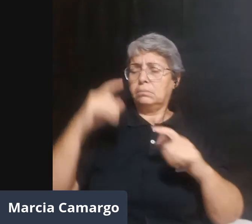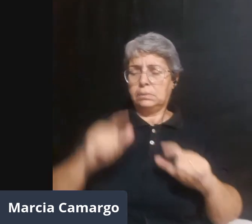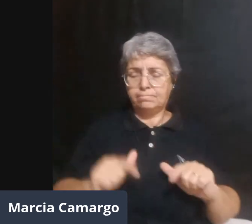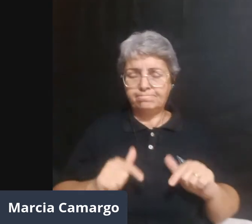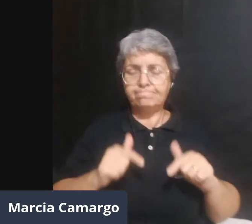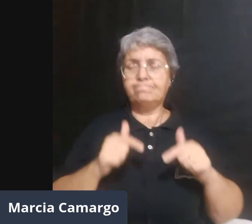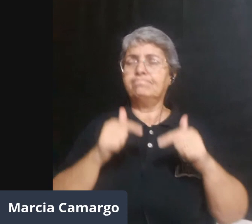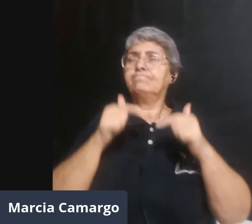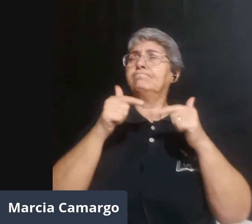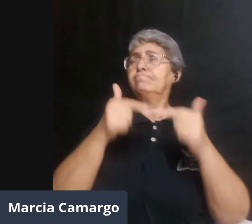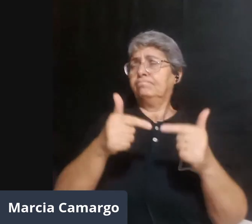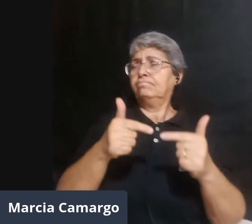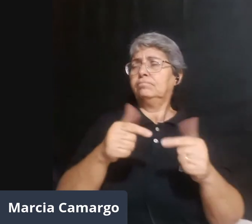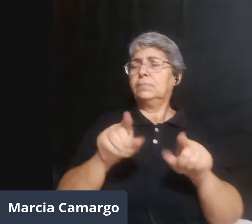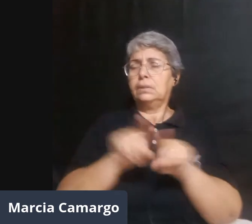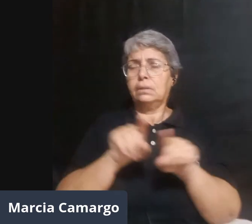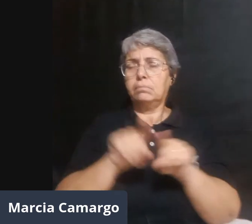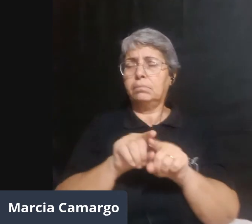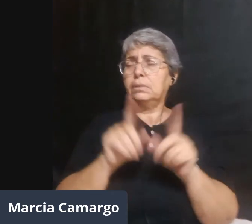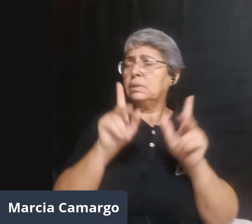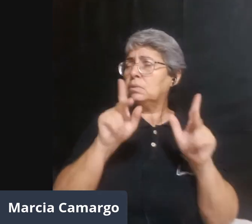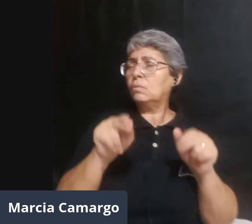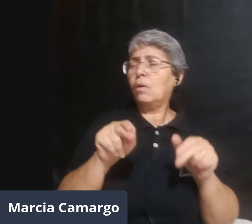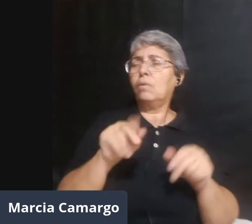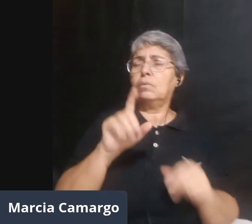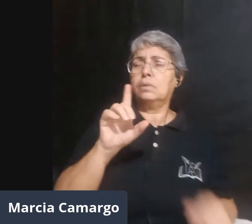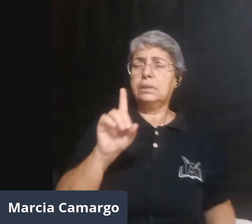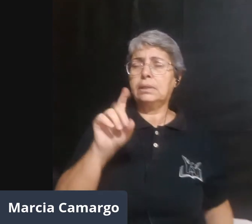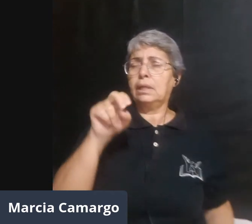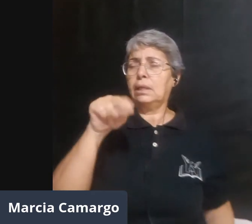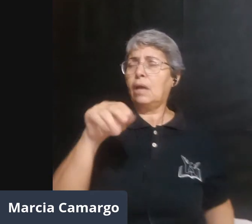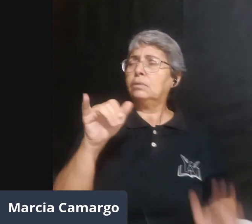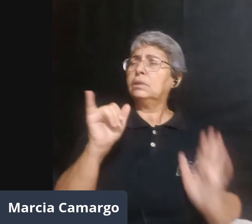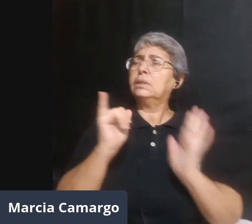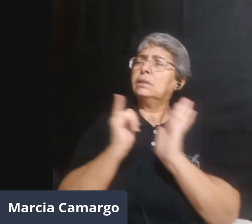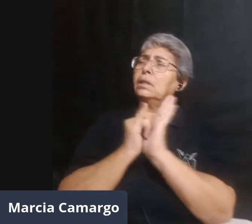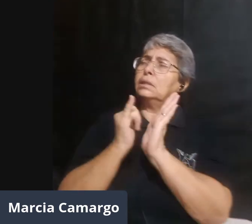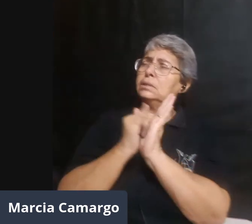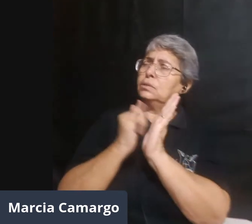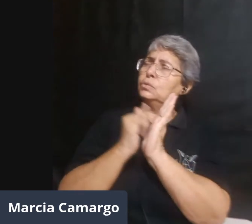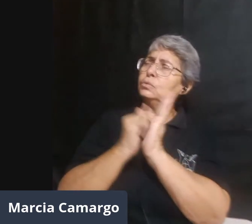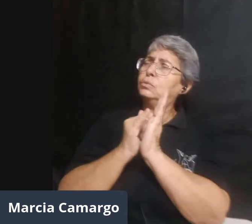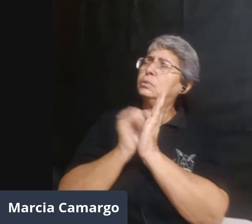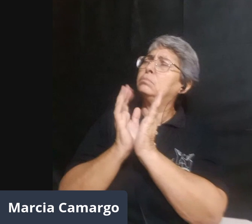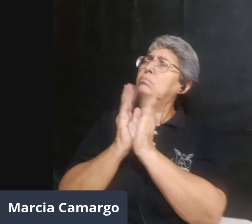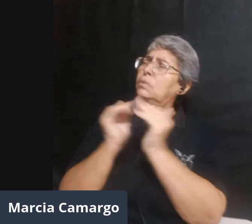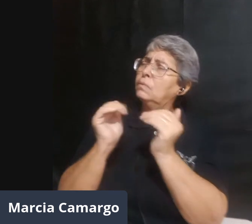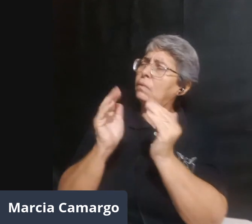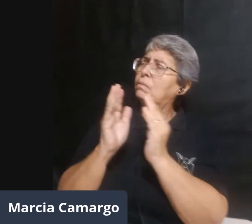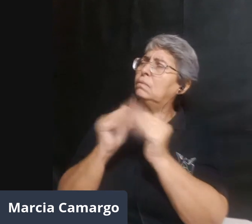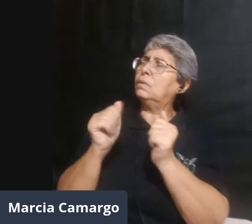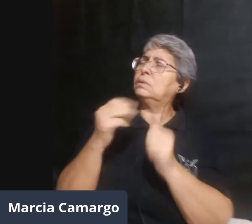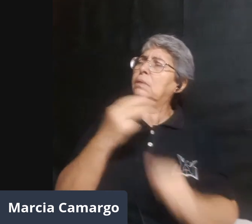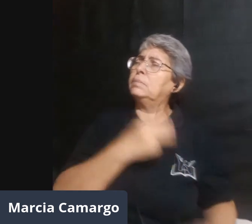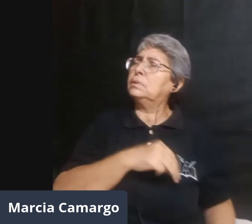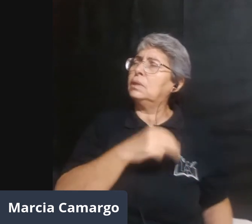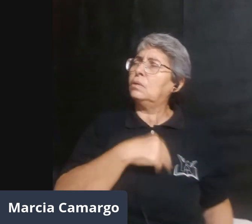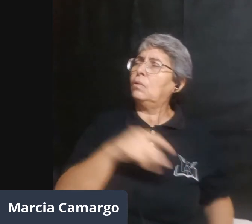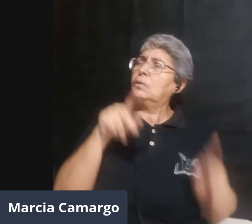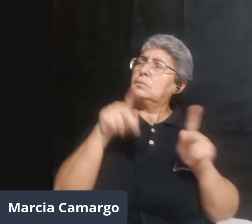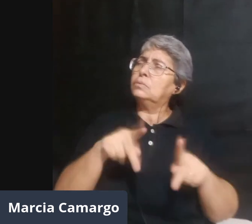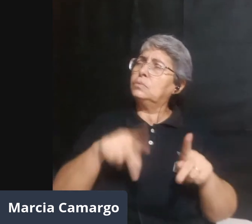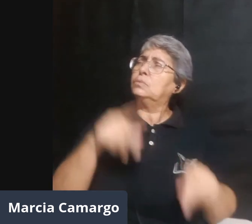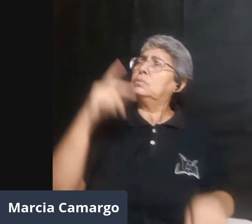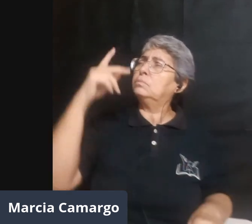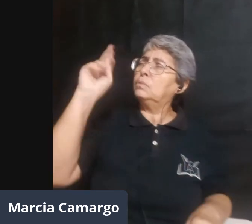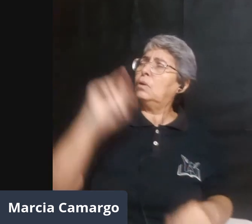e, como Daniel, sermos intercessores. Tem misericórdia do nosso povo, Senhor. Prepara-nos, porque já